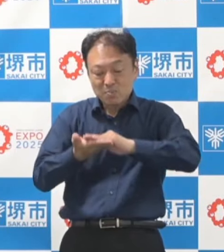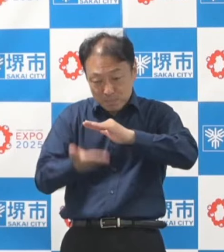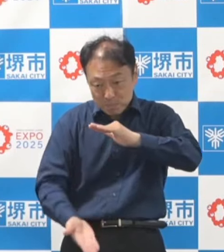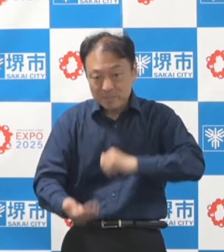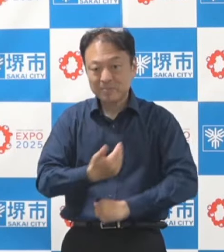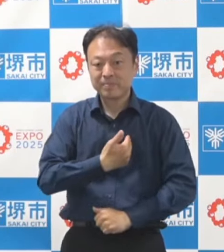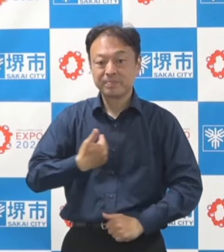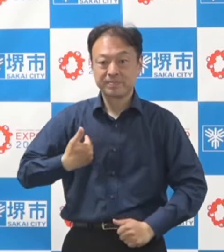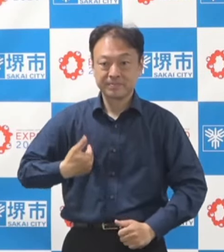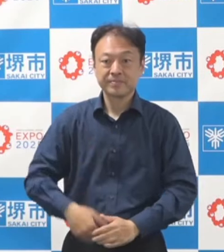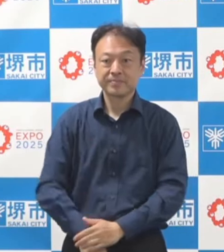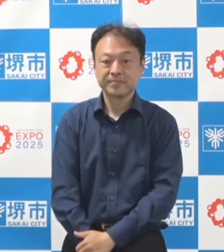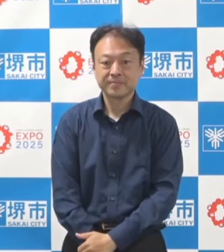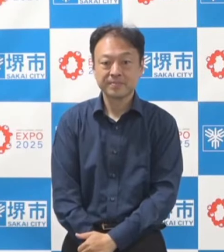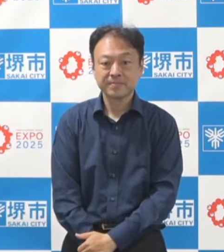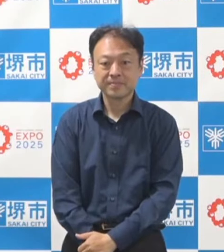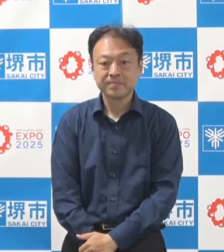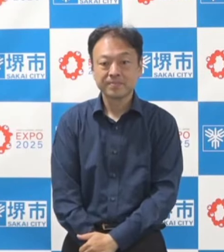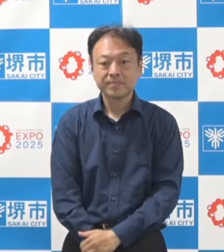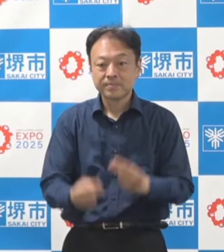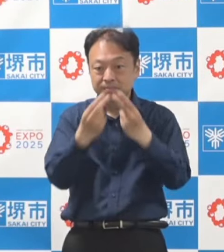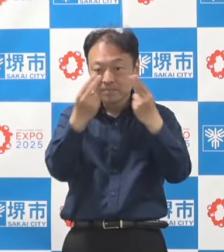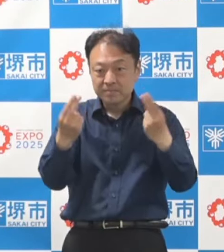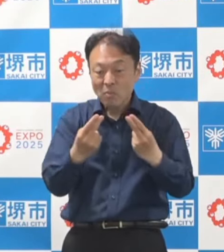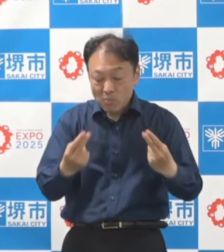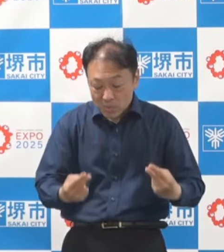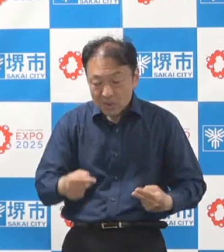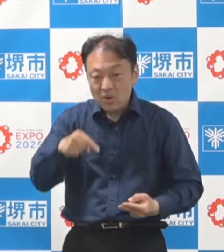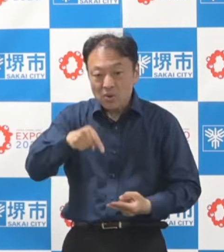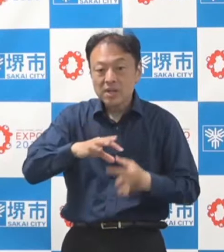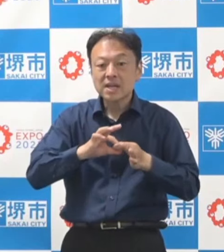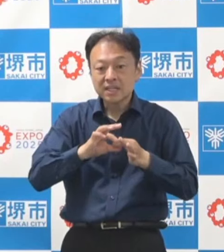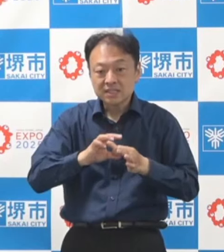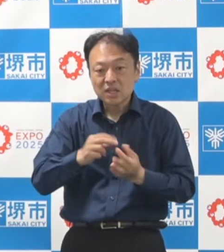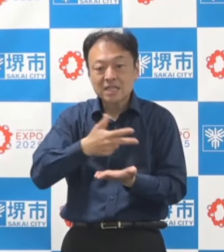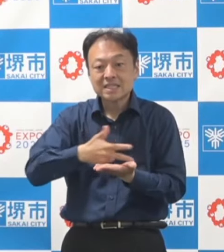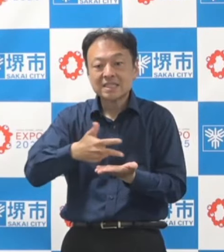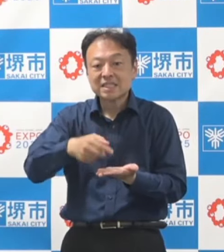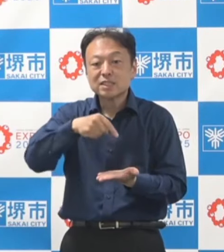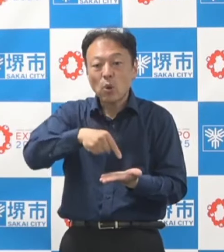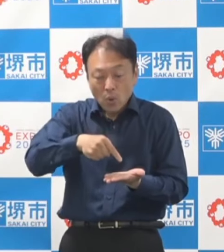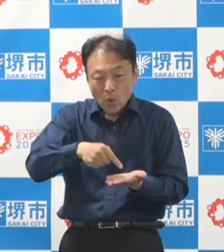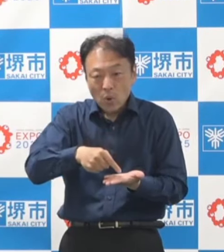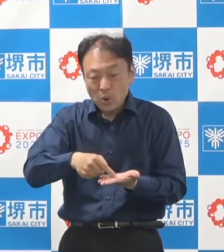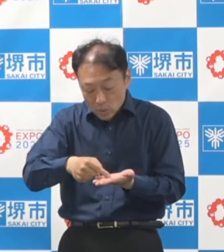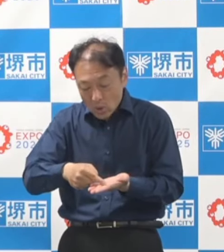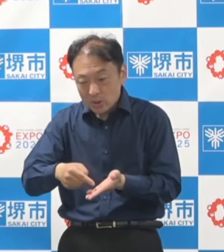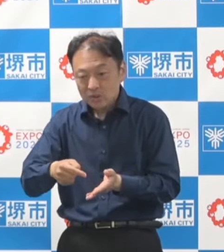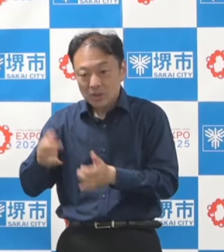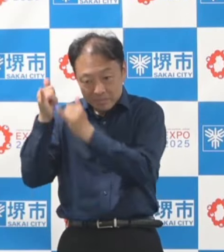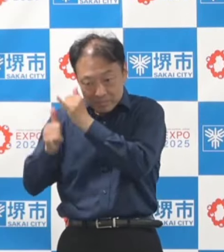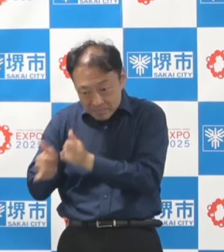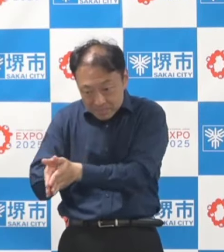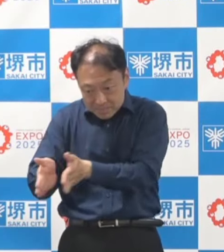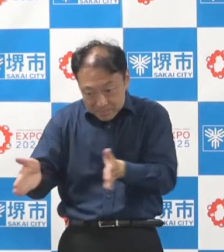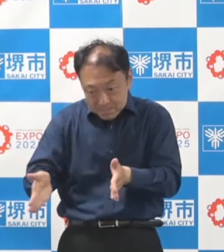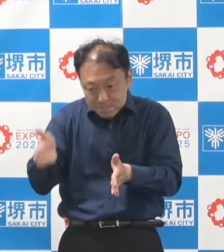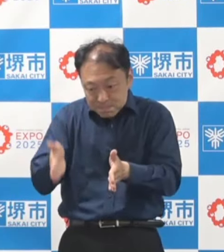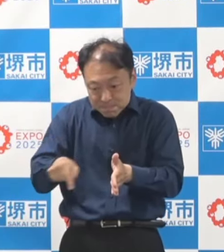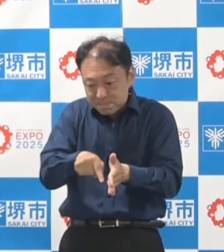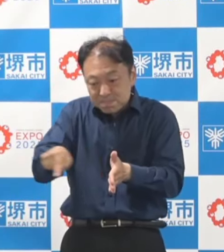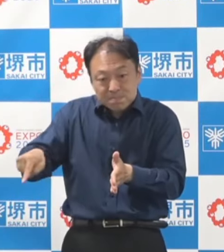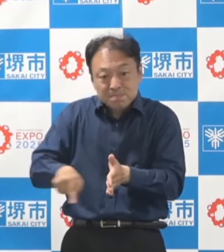。仁徳天皇陵に関する資料をたどることで、近代の堺の人々の生活と仁徳天皇陵